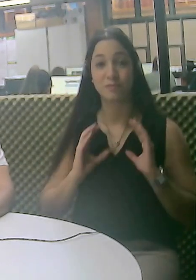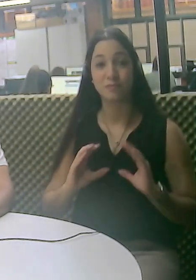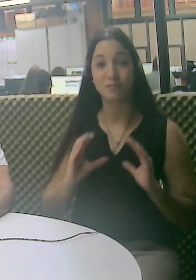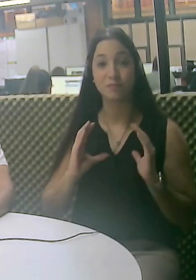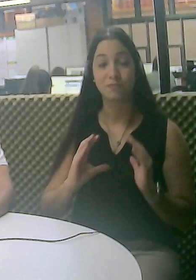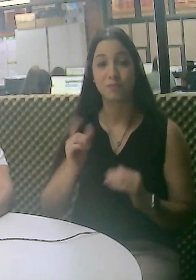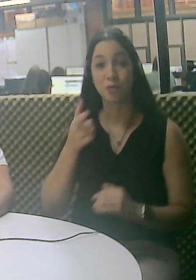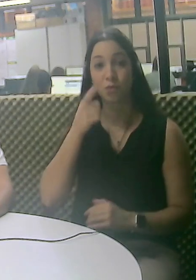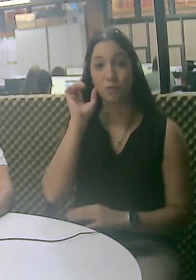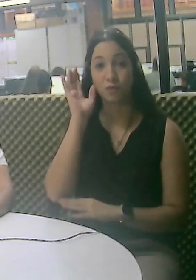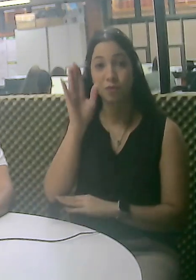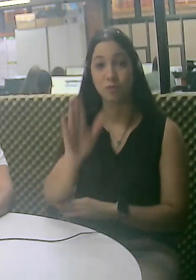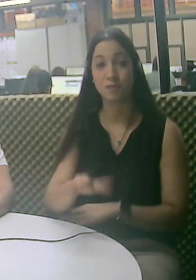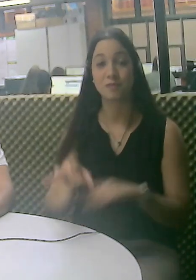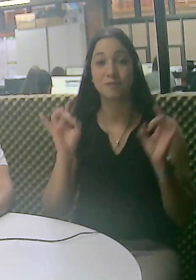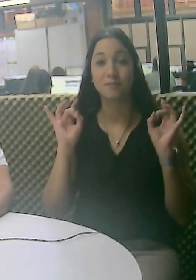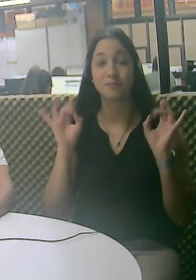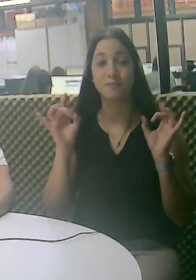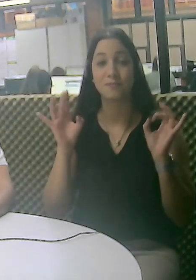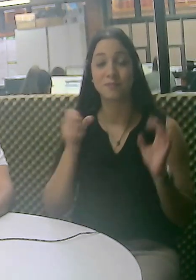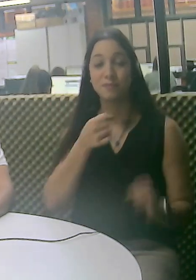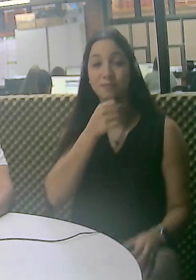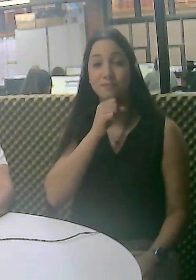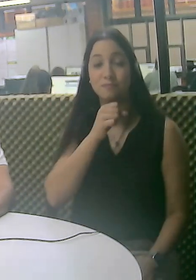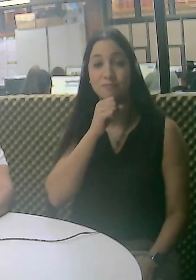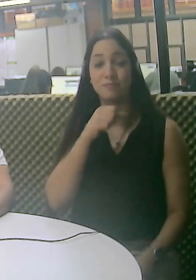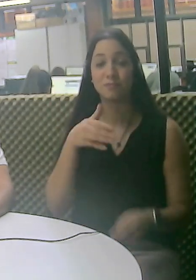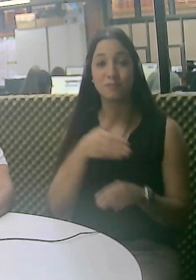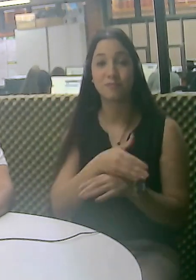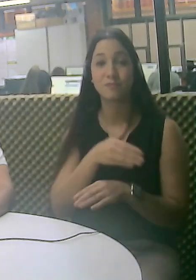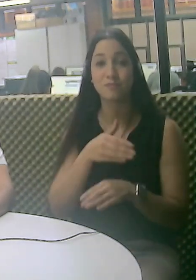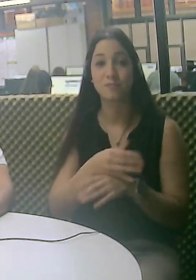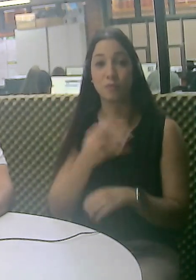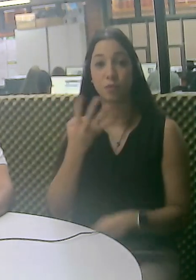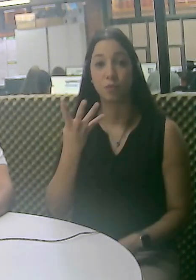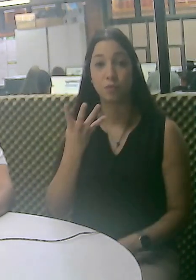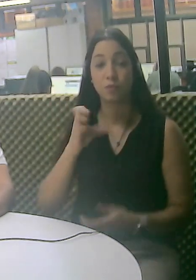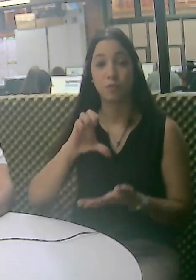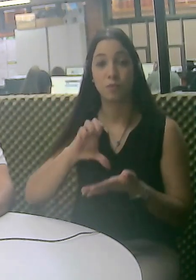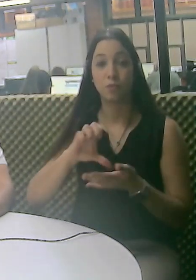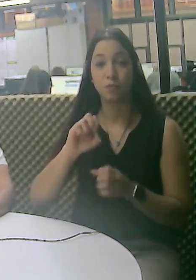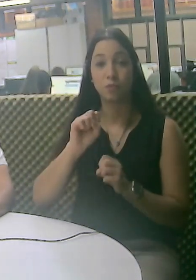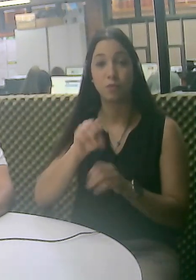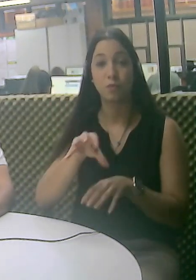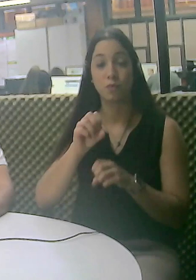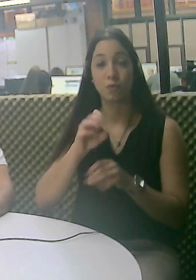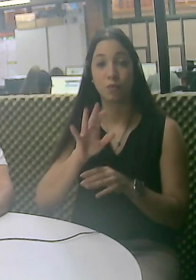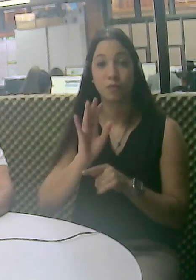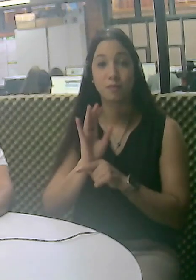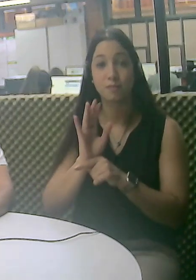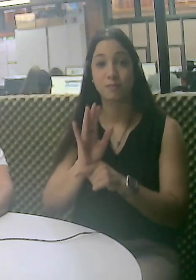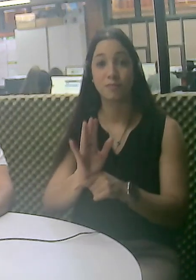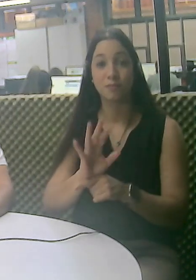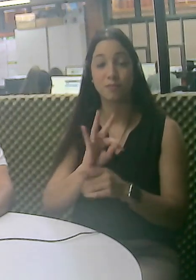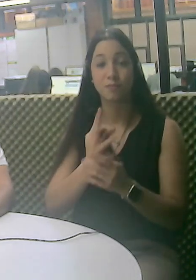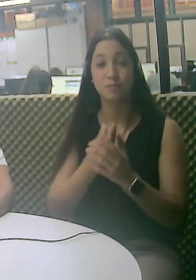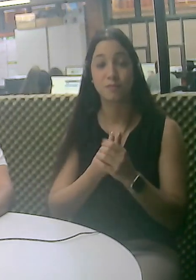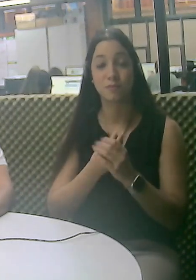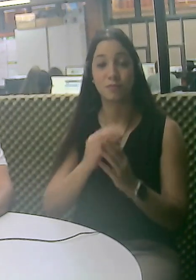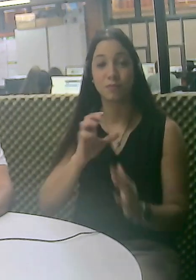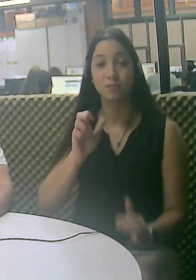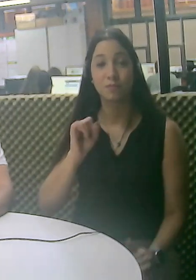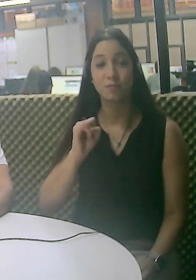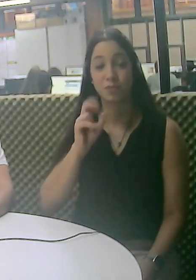A tarde de ontem foi especial para os idosos que frequentam os 4 centros educacionais de assistência integrada, os